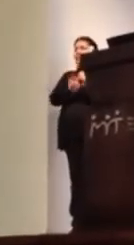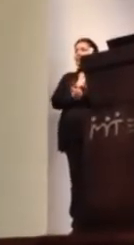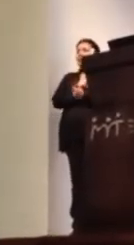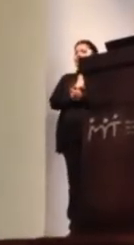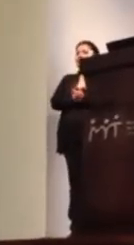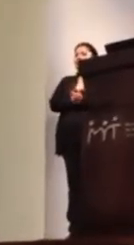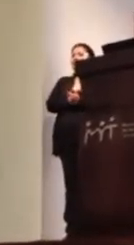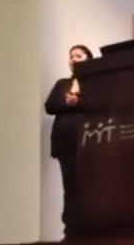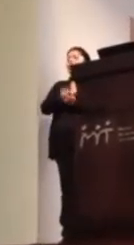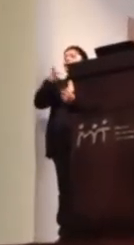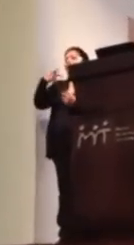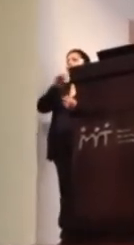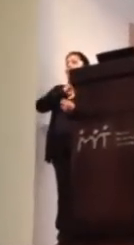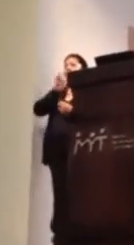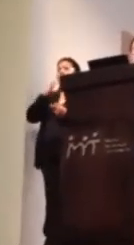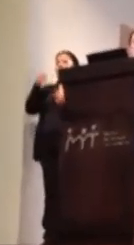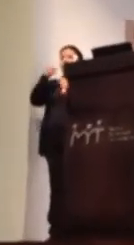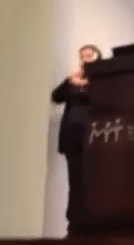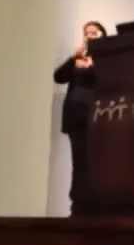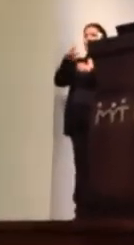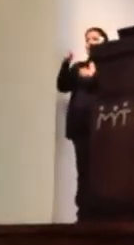y pueden golpear a alguien.